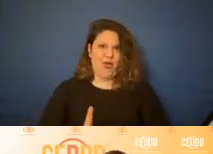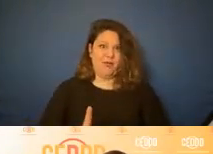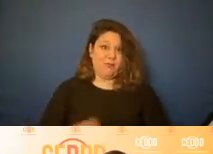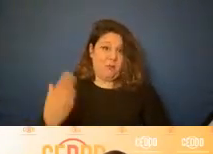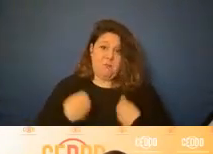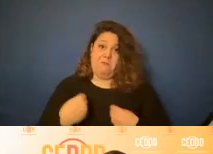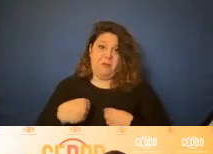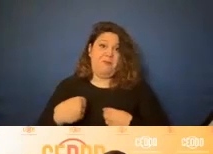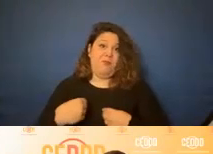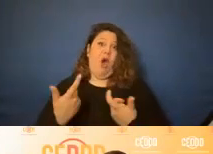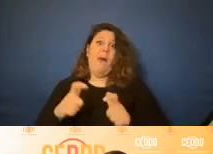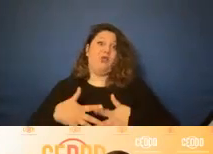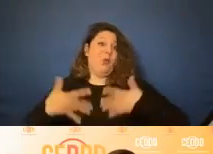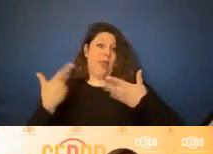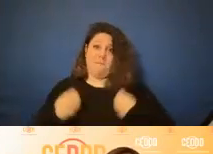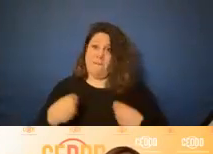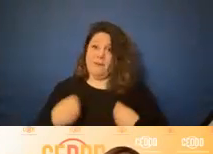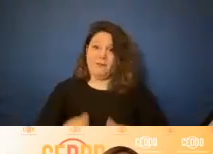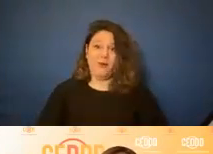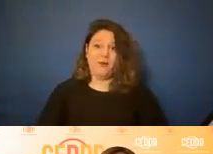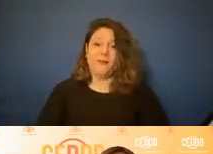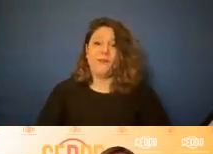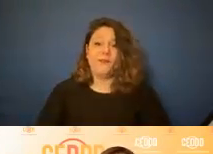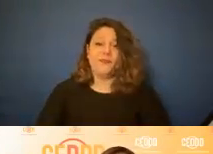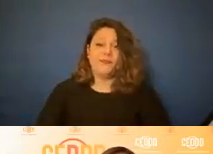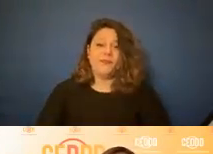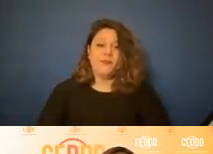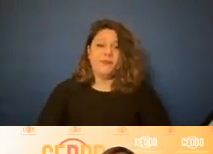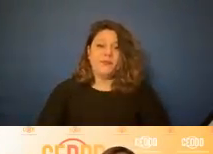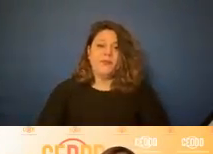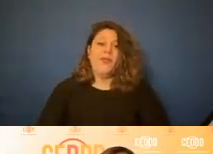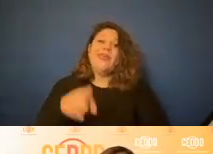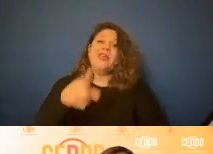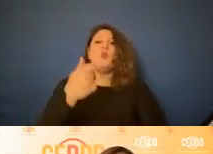emocional. Bueno, y esto es un poquito lo que yo espero